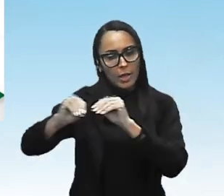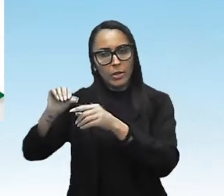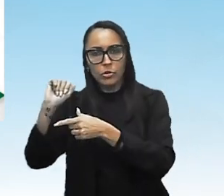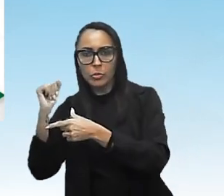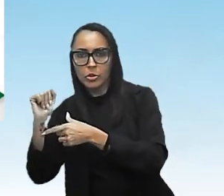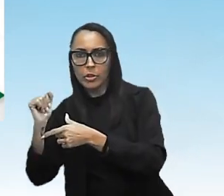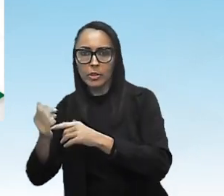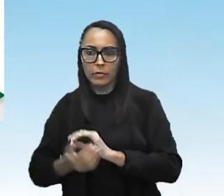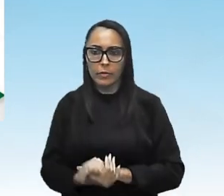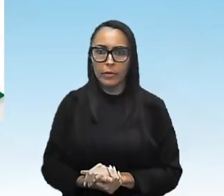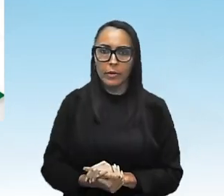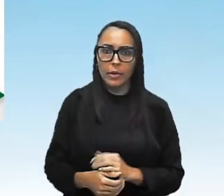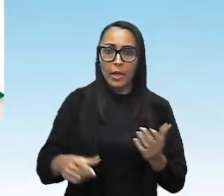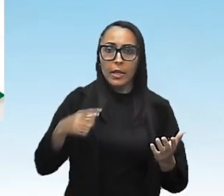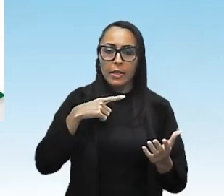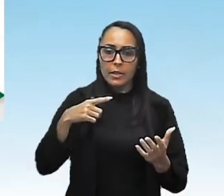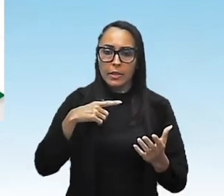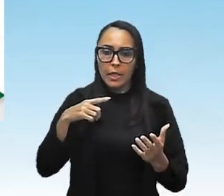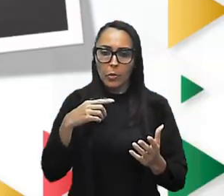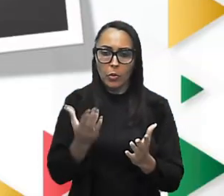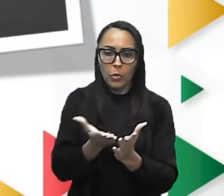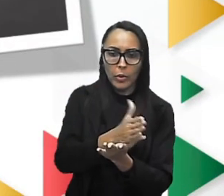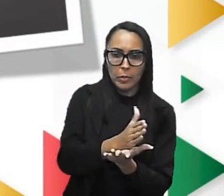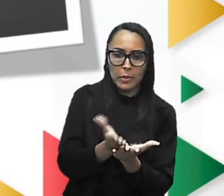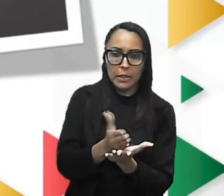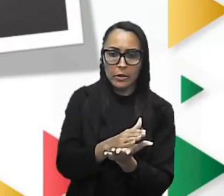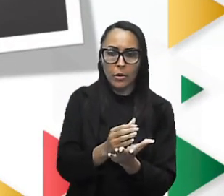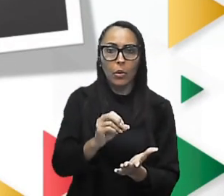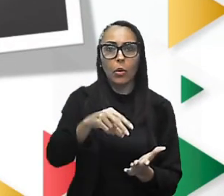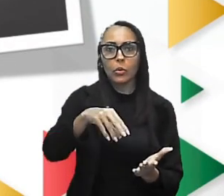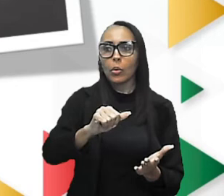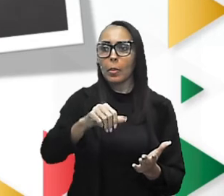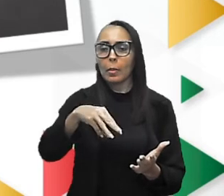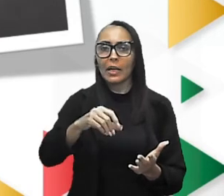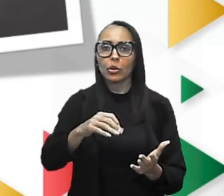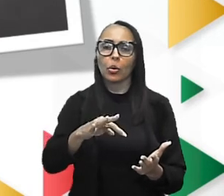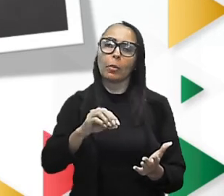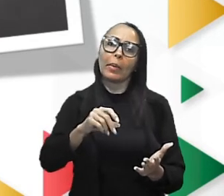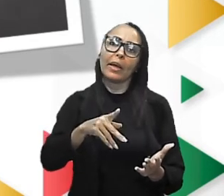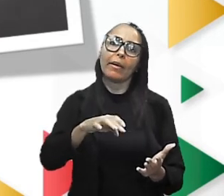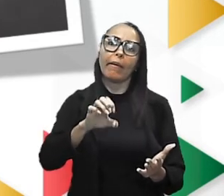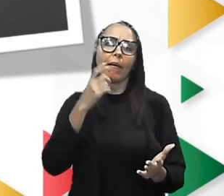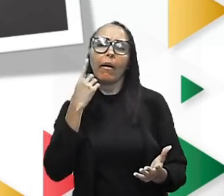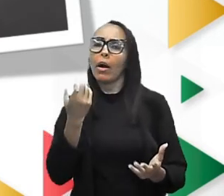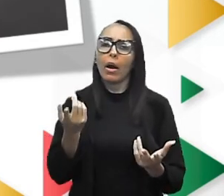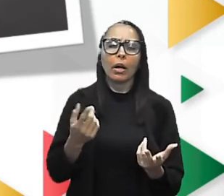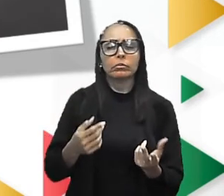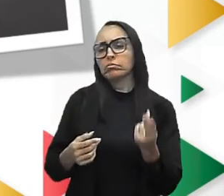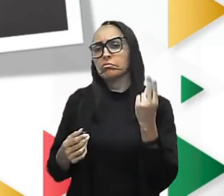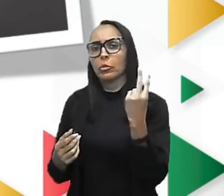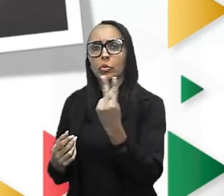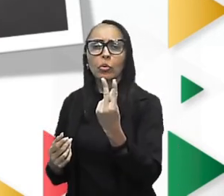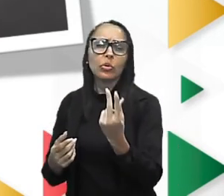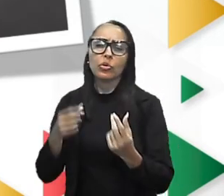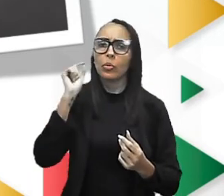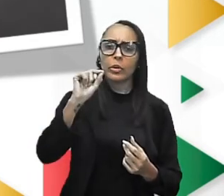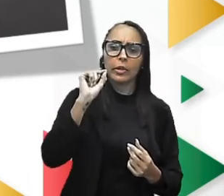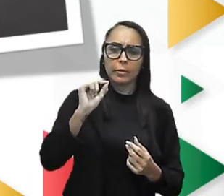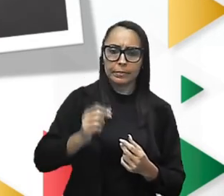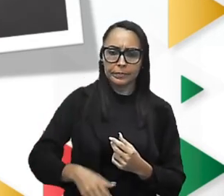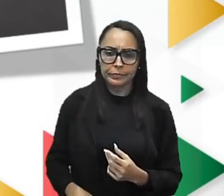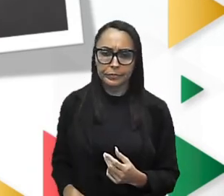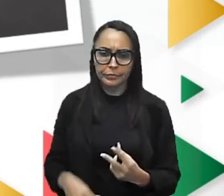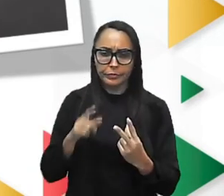aqui o hibridismo e a onomatopeia. O que é o hibridismo? Hibridismo é